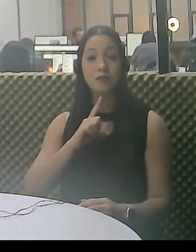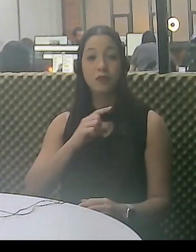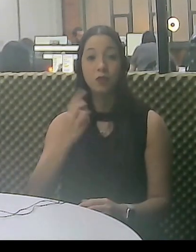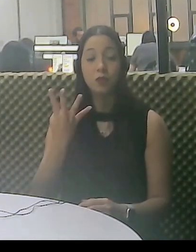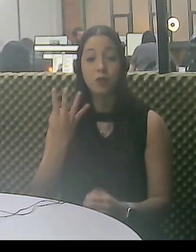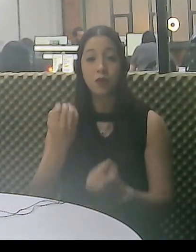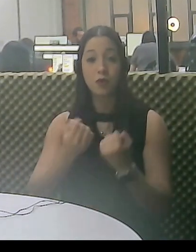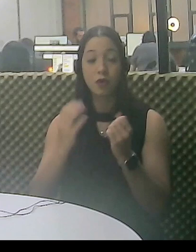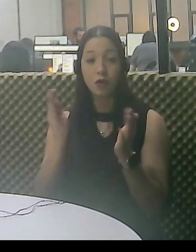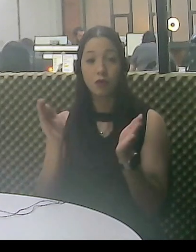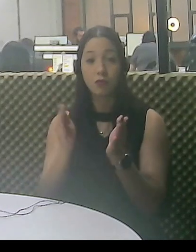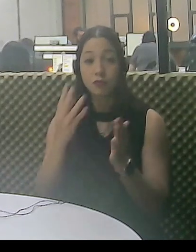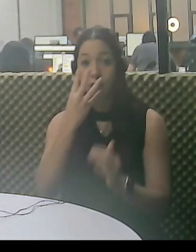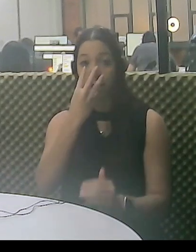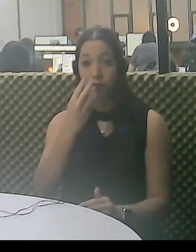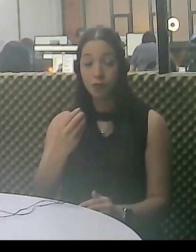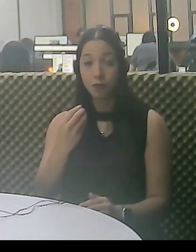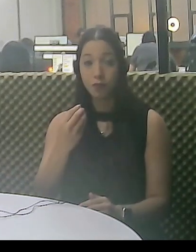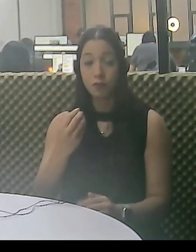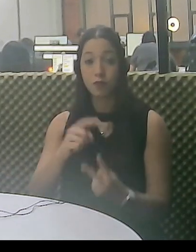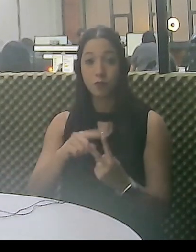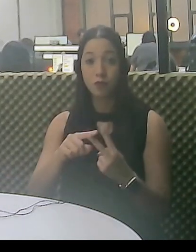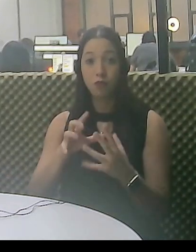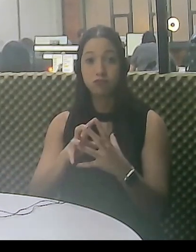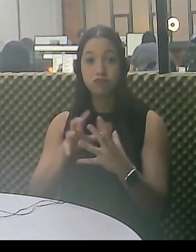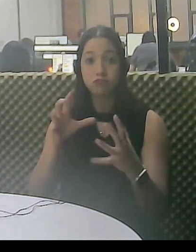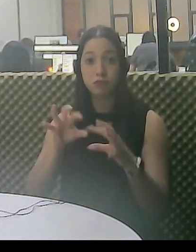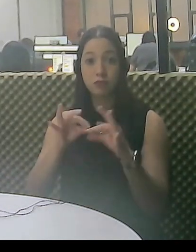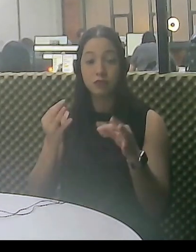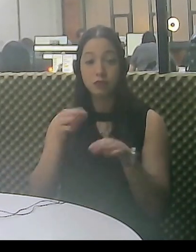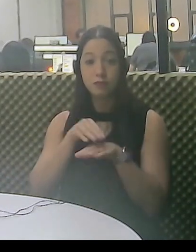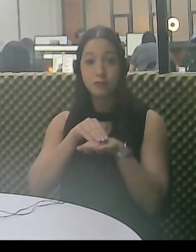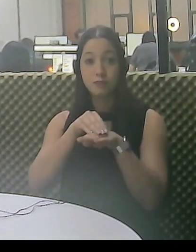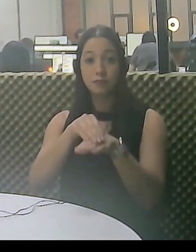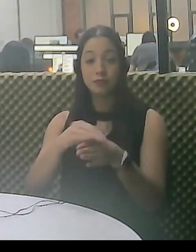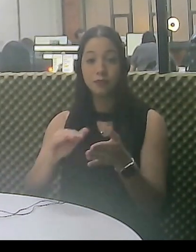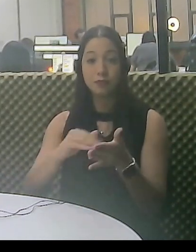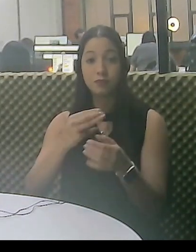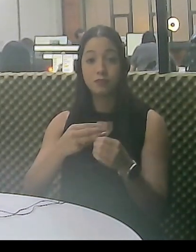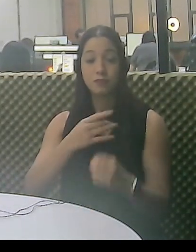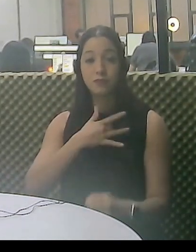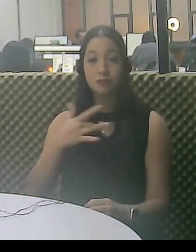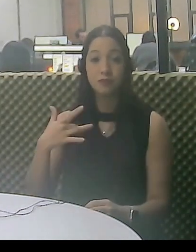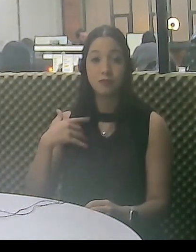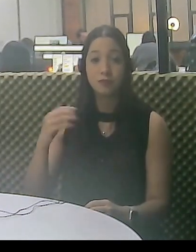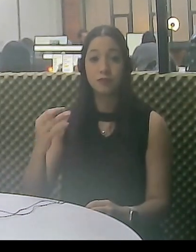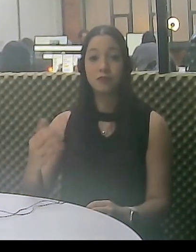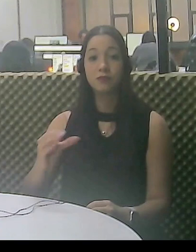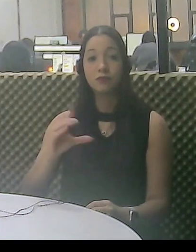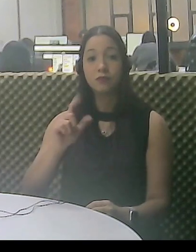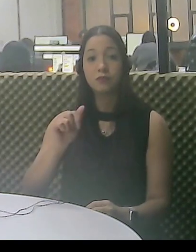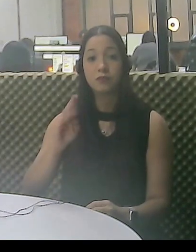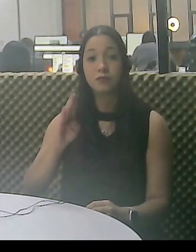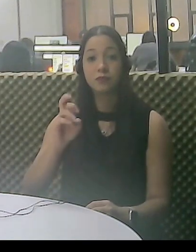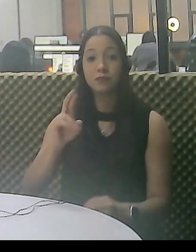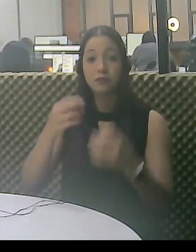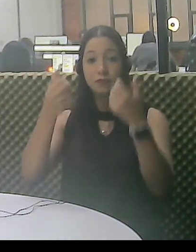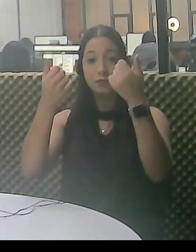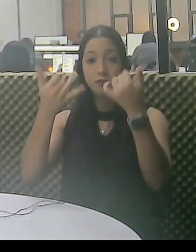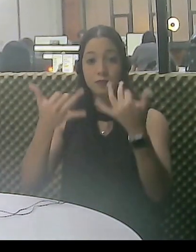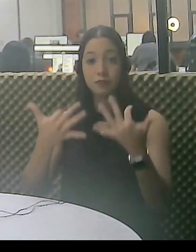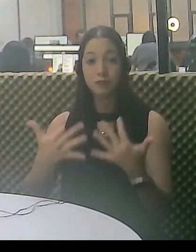furgonetas e 2 furgões, que fazem simples remoção. O secretário municipal de saúde, Clauber Lourenço, explica mais sobre